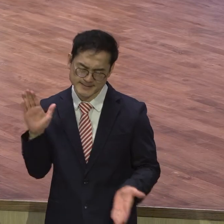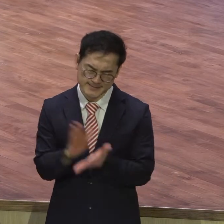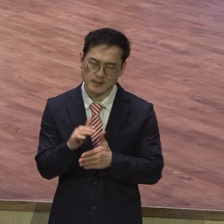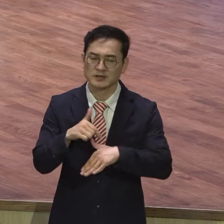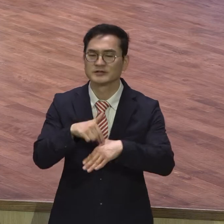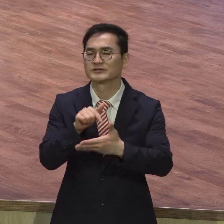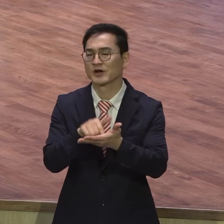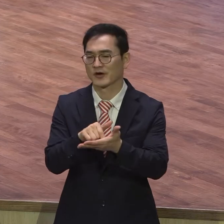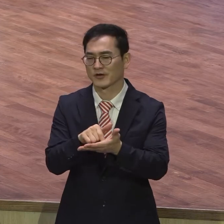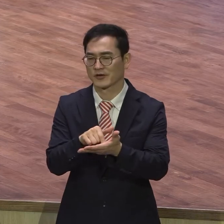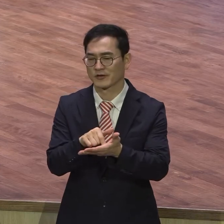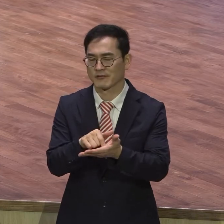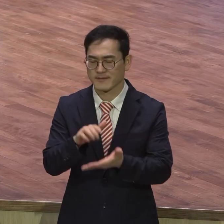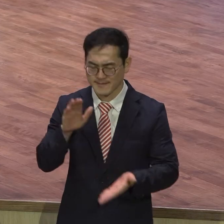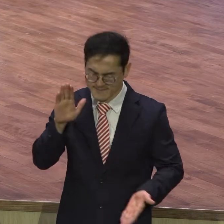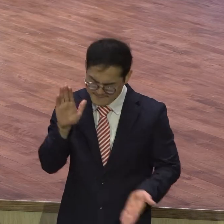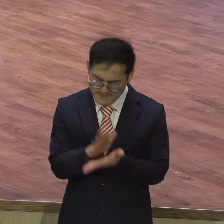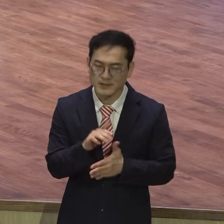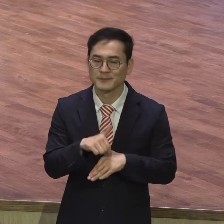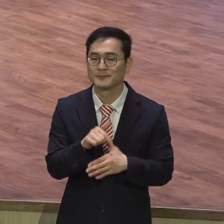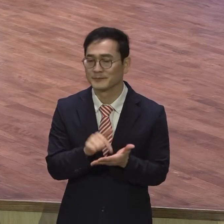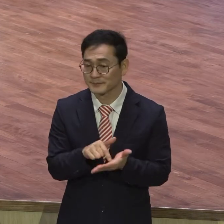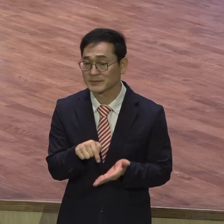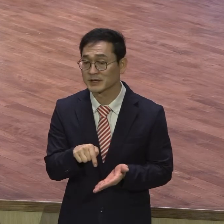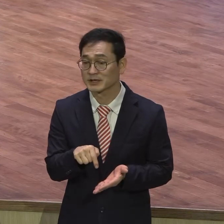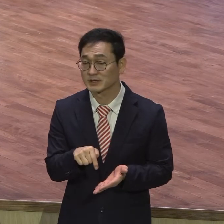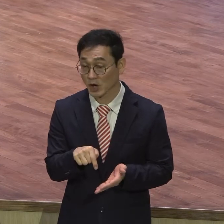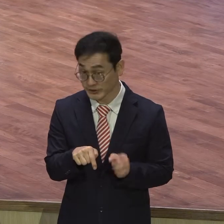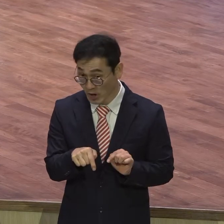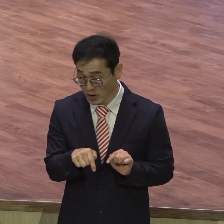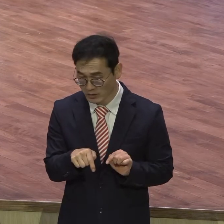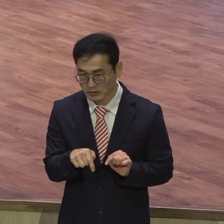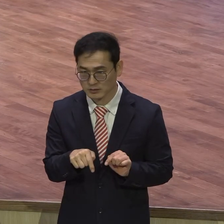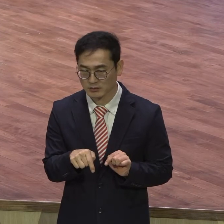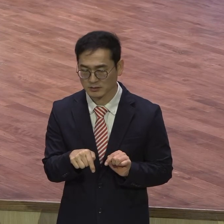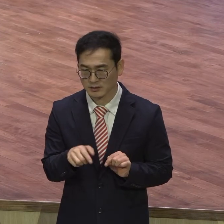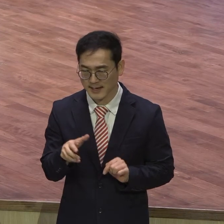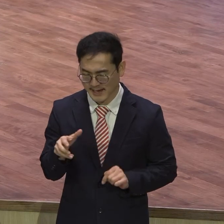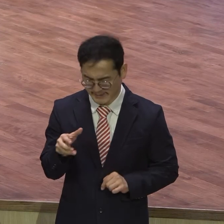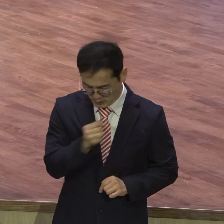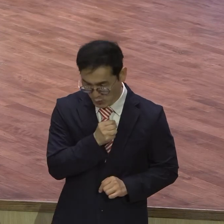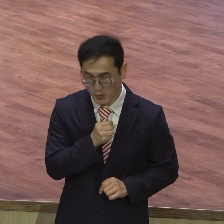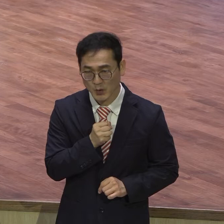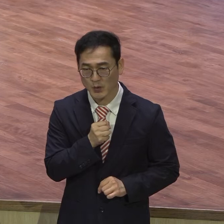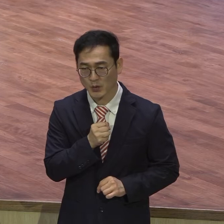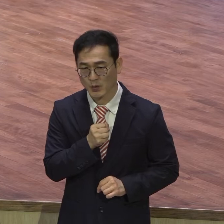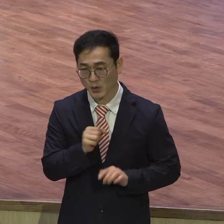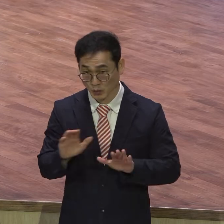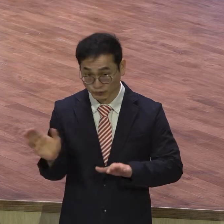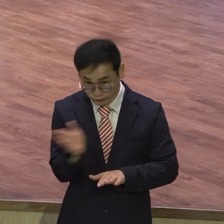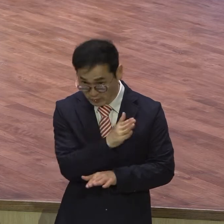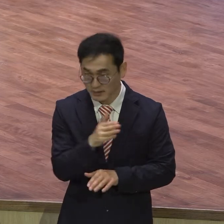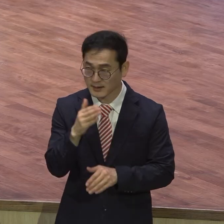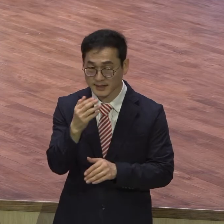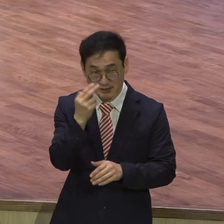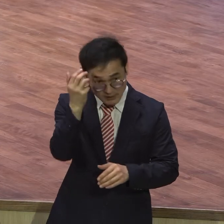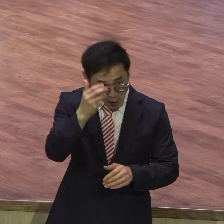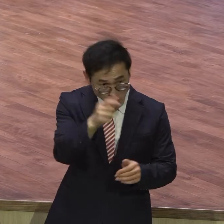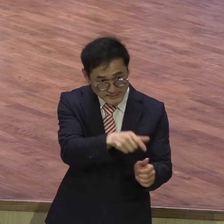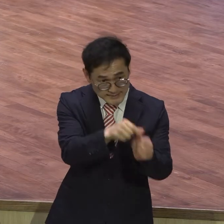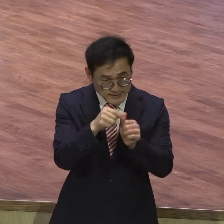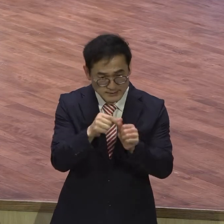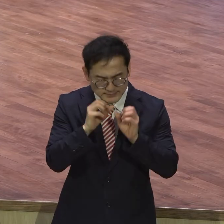패션 열정 가지시고 여러분이 정말 오늘부터 하나님 영혼 살린대